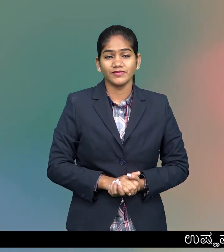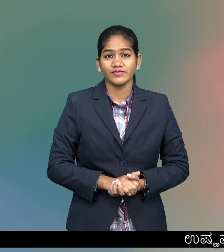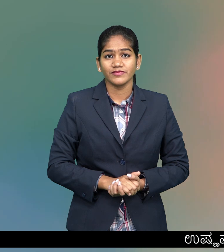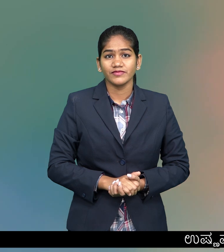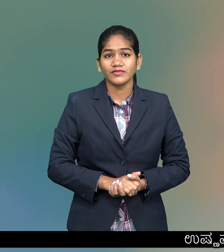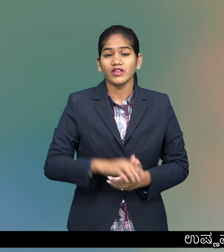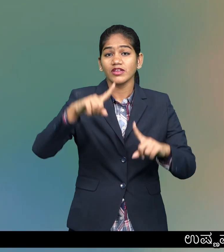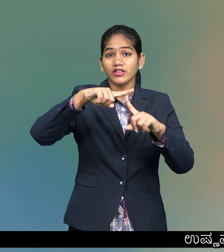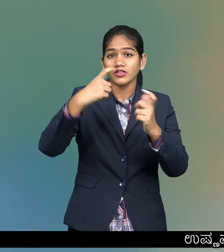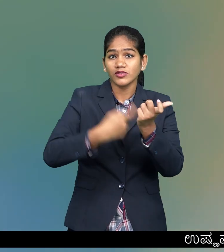ಉಷ್ಣವಲಯದ ವಲಯ.